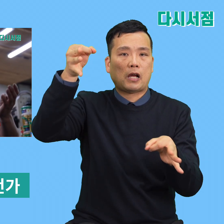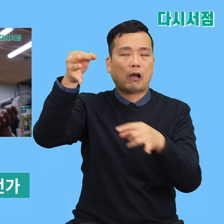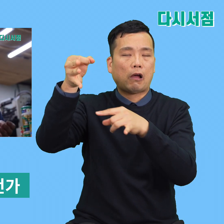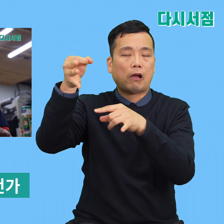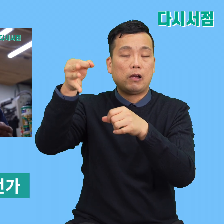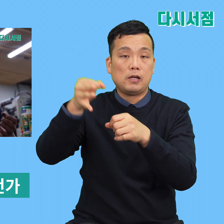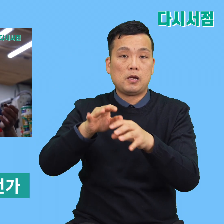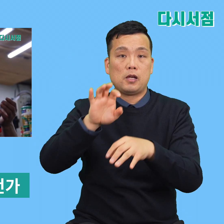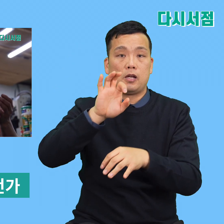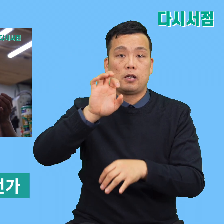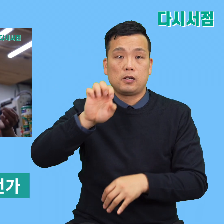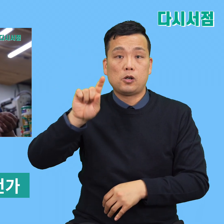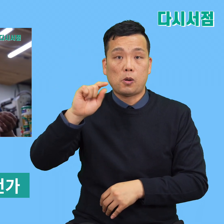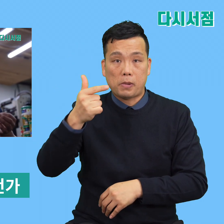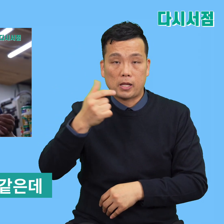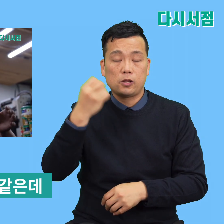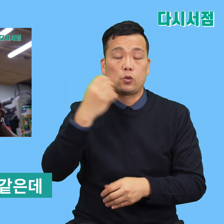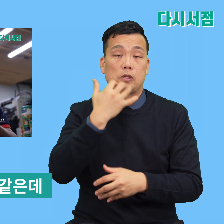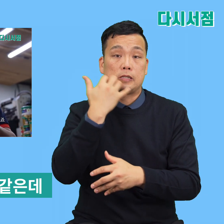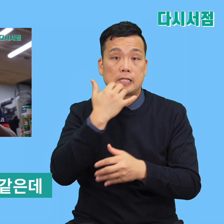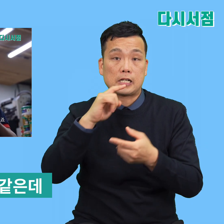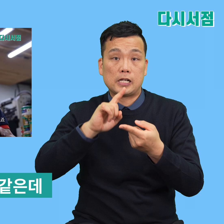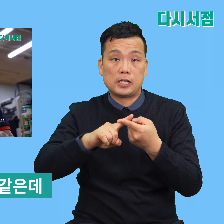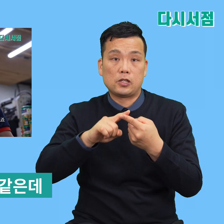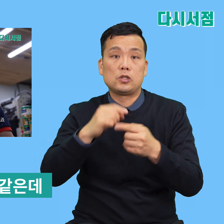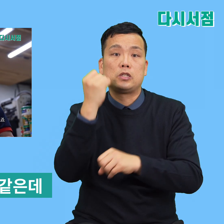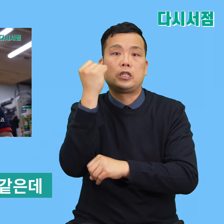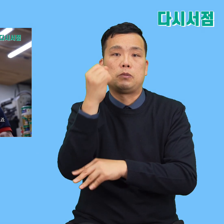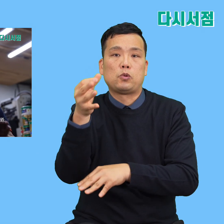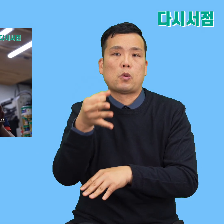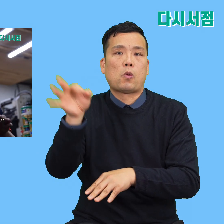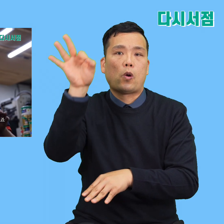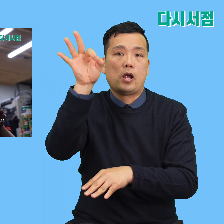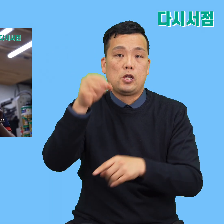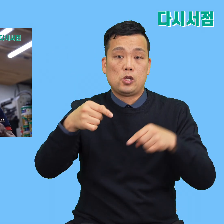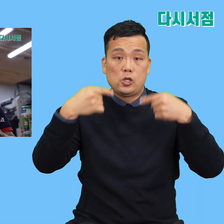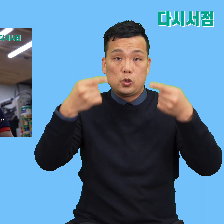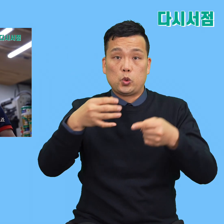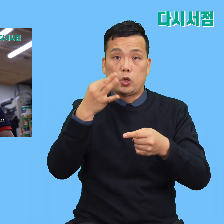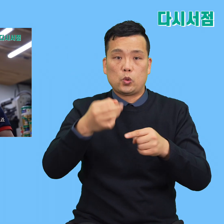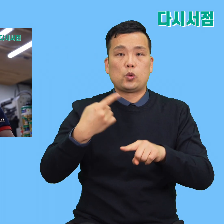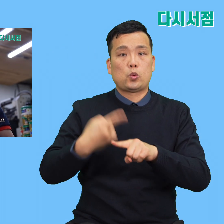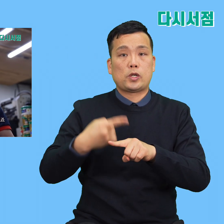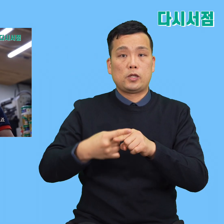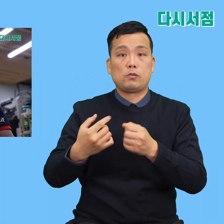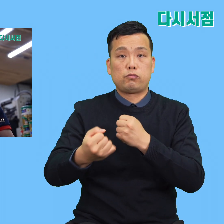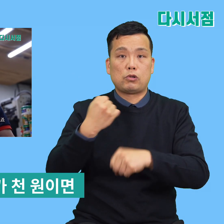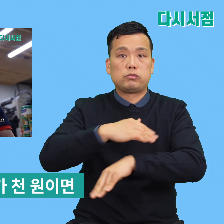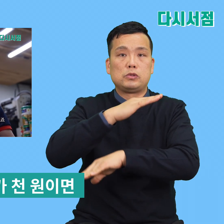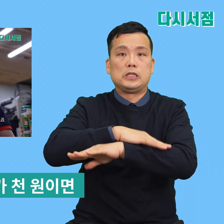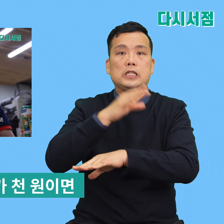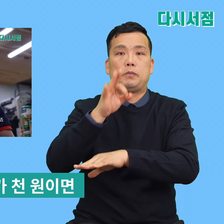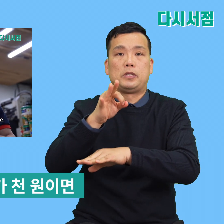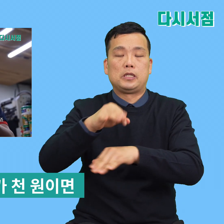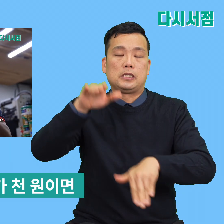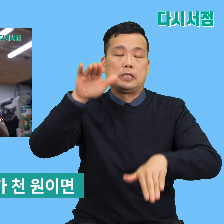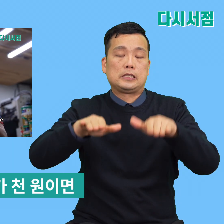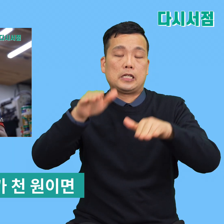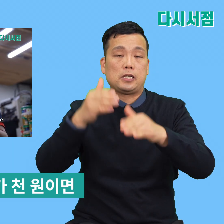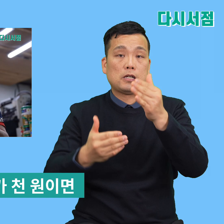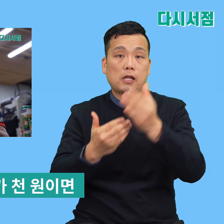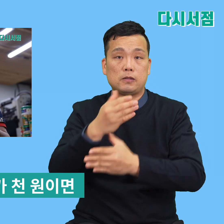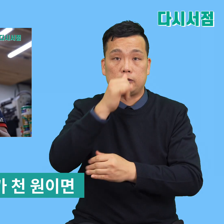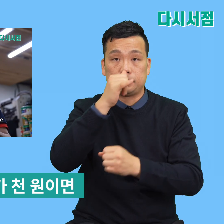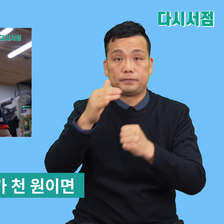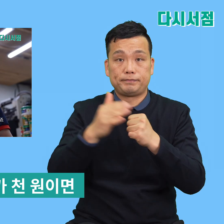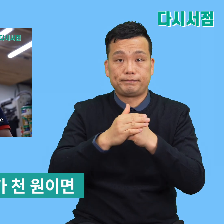뭐 판이라든가 뭐 색깔이라든가. 그러니까 조립값은 똑같은데 인쇄비만 그렇게 차이가 나는 거죠. 그러니까 인쇄